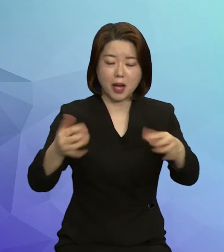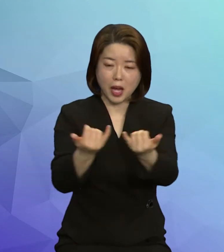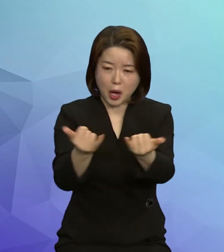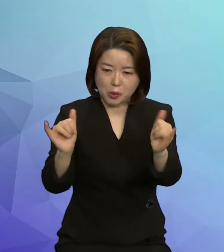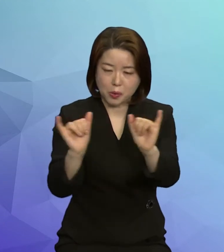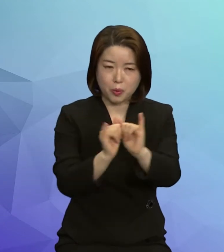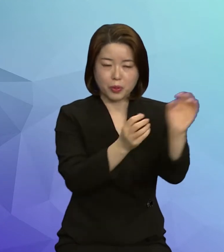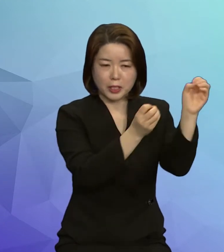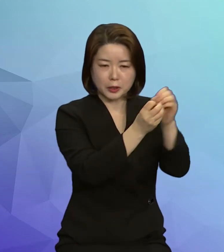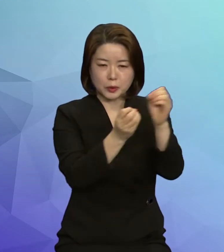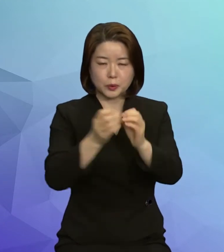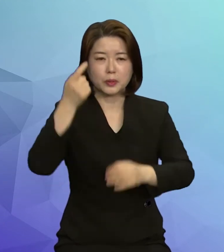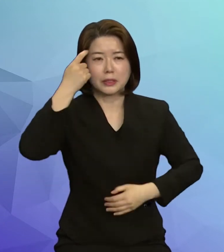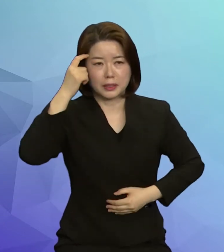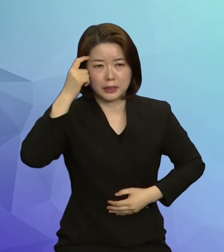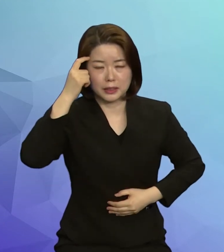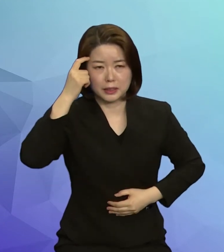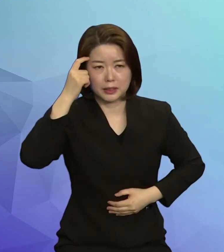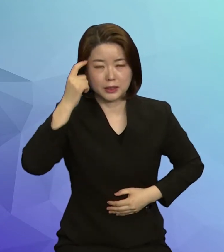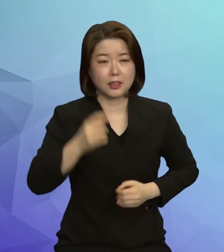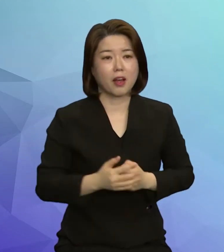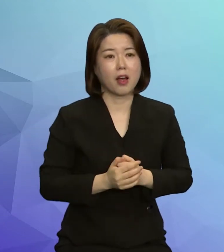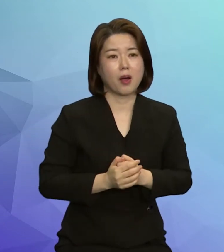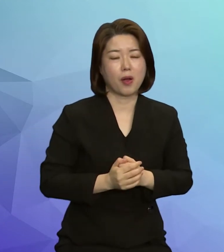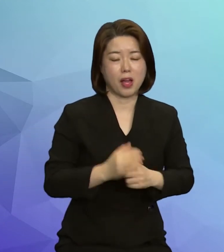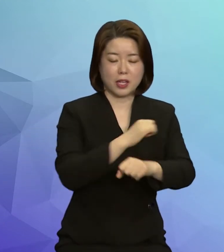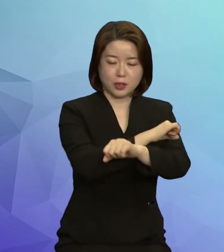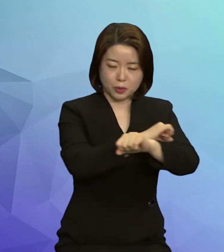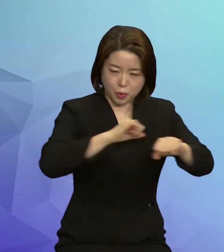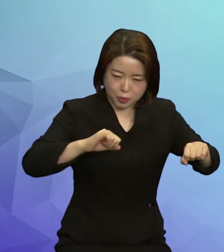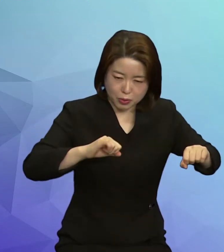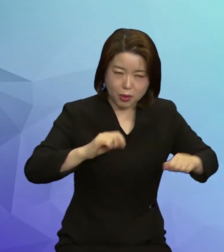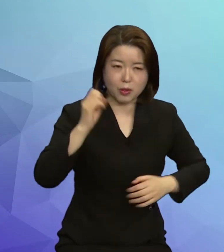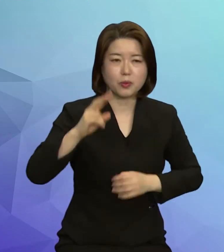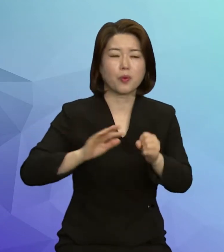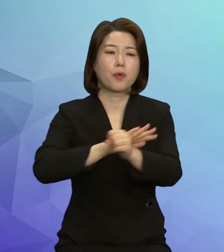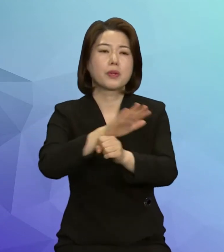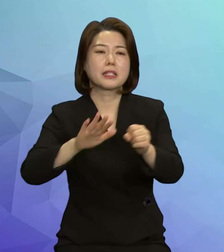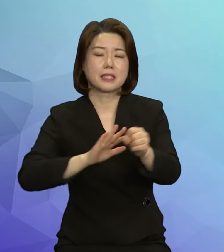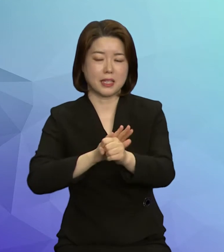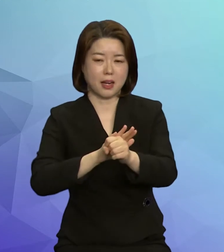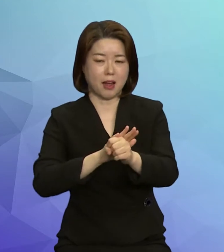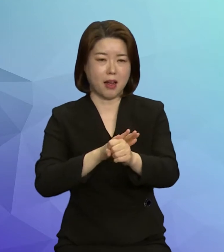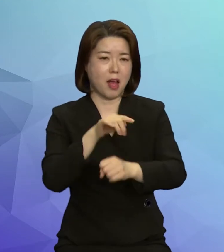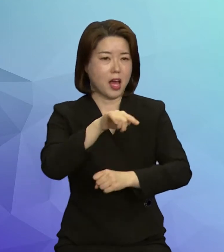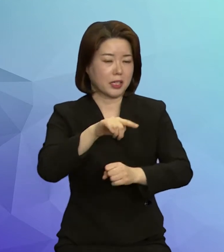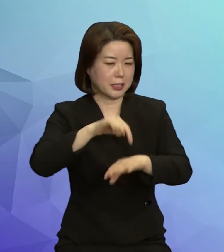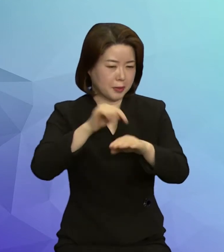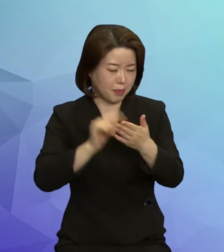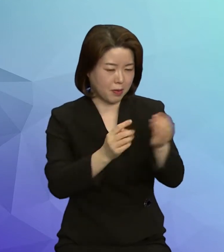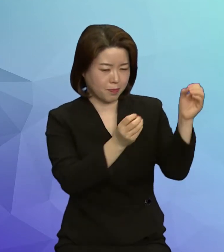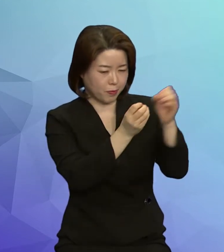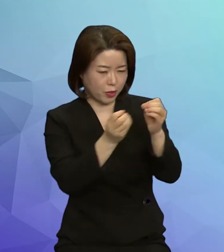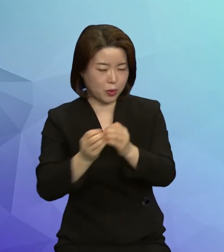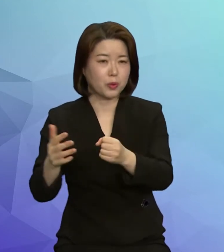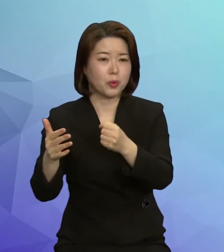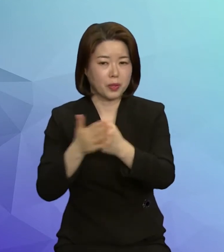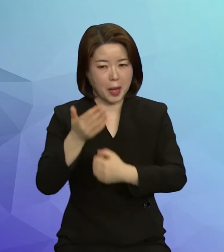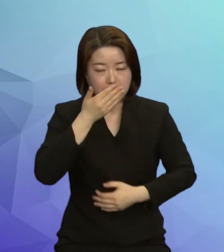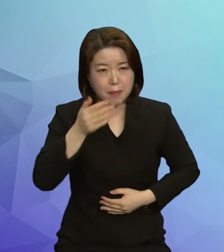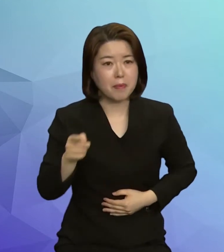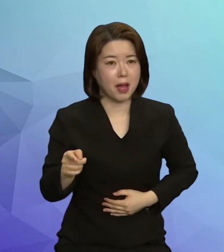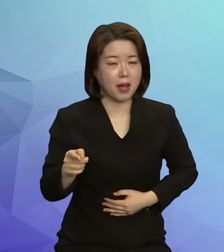공동체의 전통적인 정신, 공동체 정신, 용서와 사랑의 전통 때문에